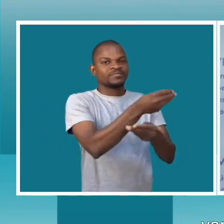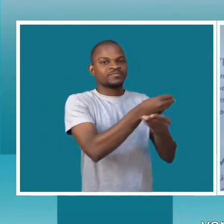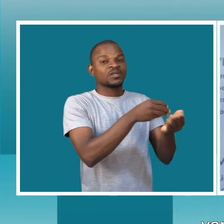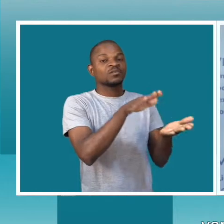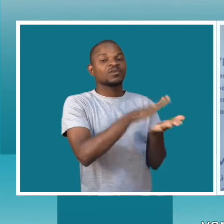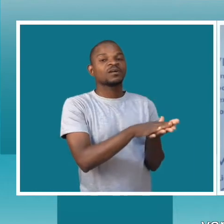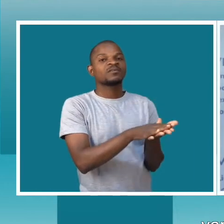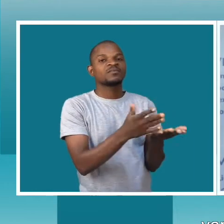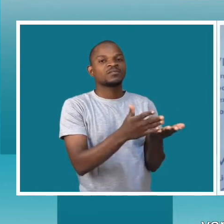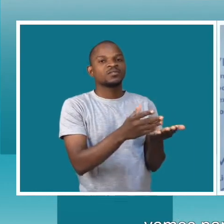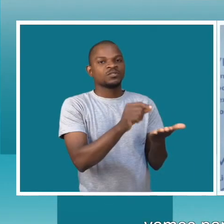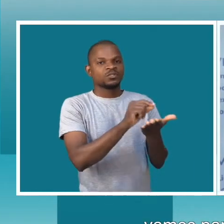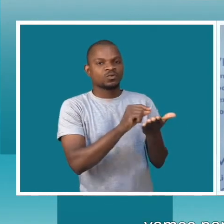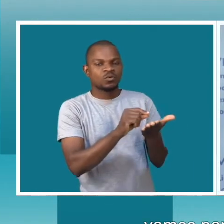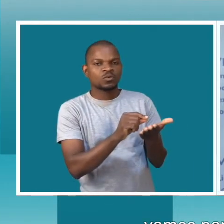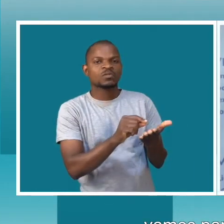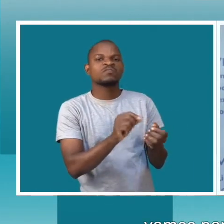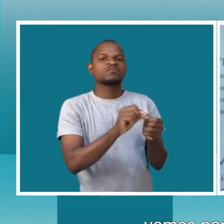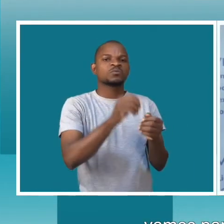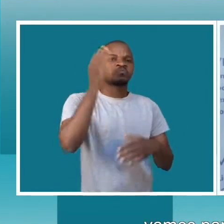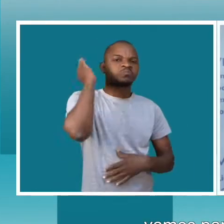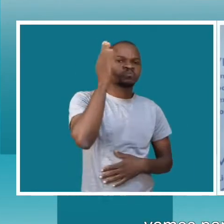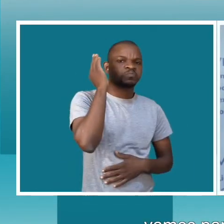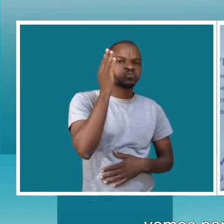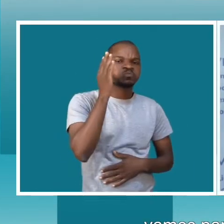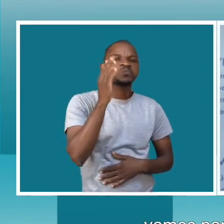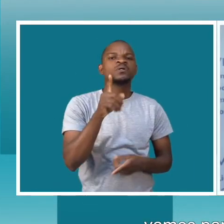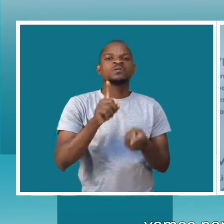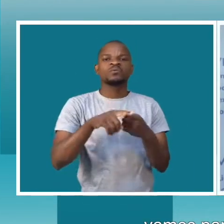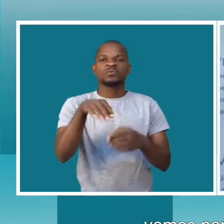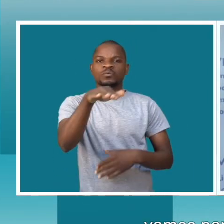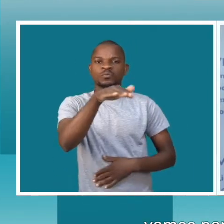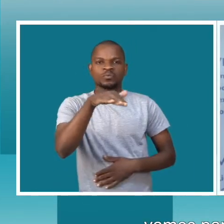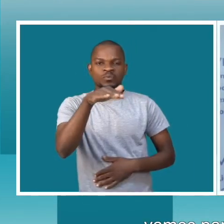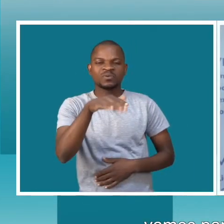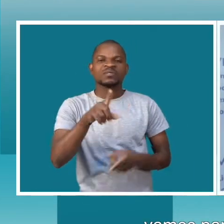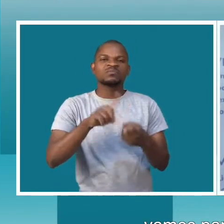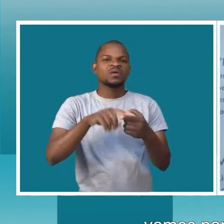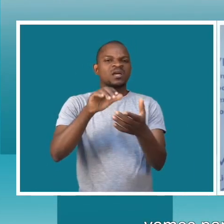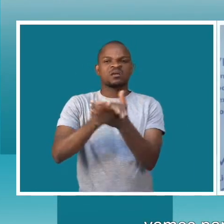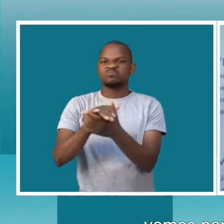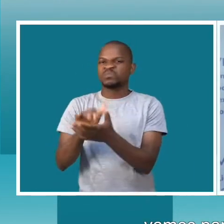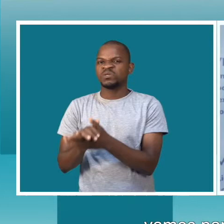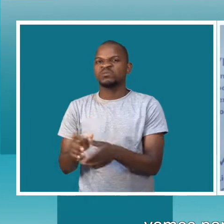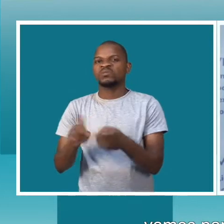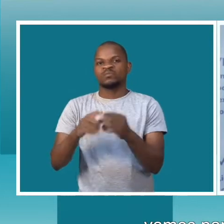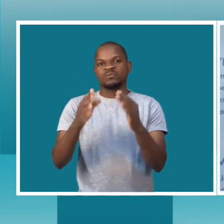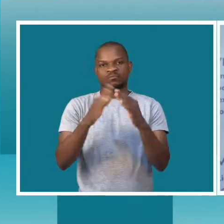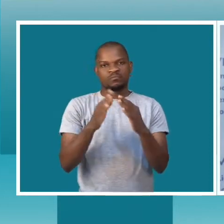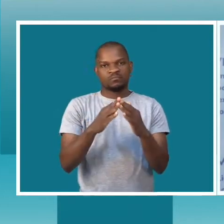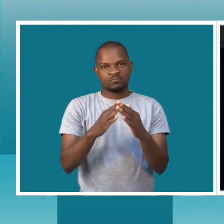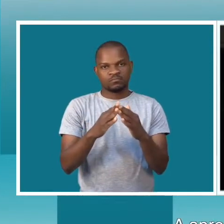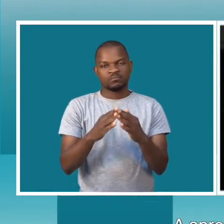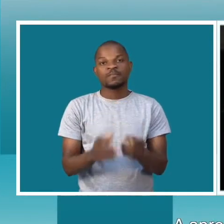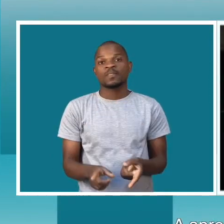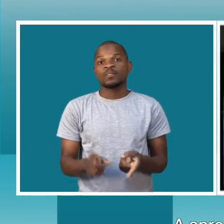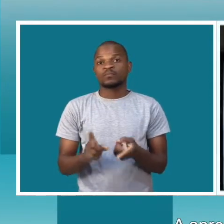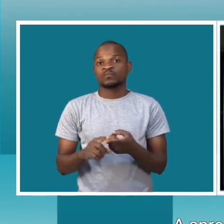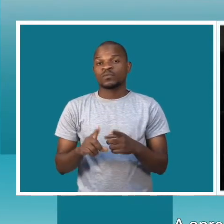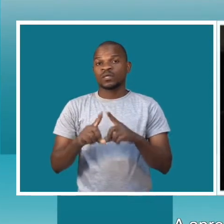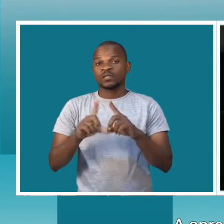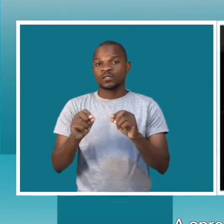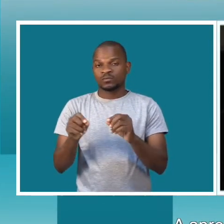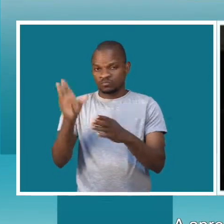em jeito de palestra, vamos partilhar nas comunidades, vamos partilhar com os nossos amigos mesmo em casa. Cerca da